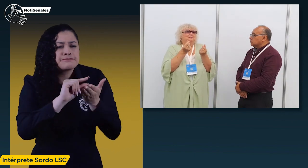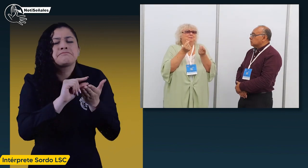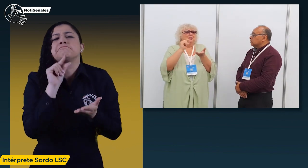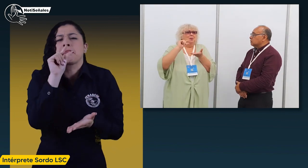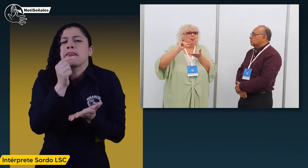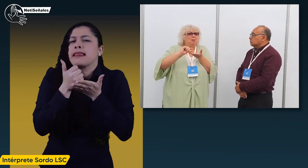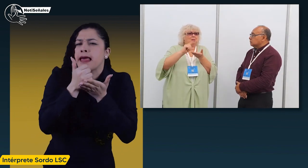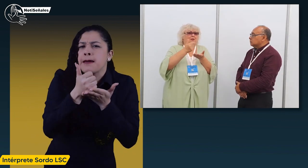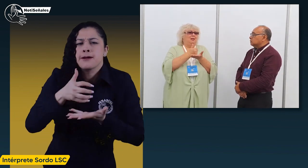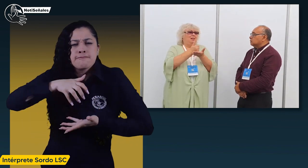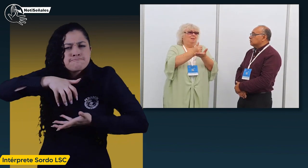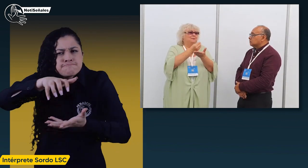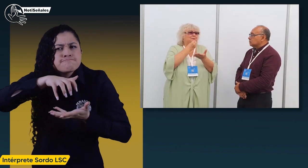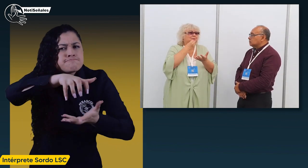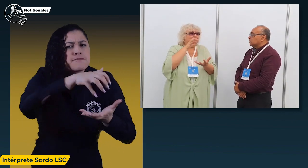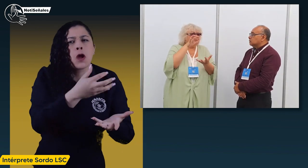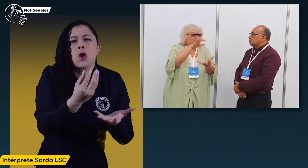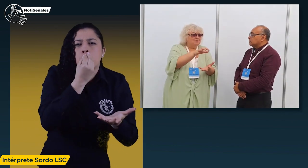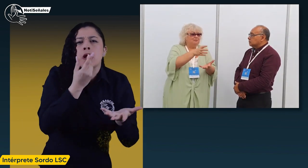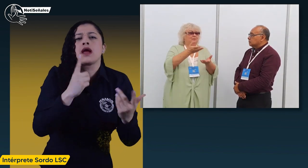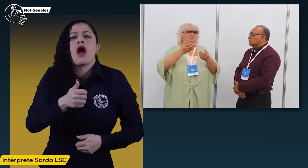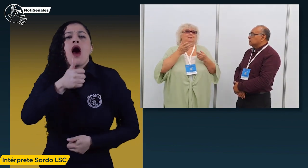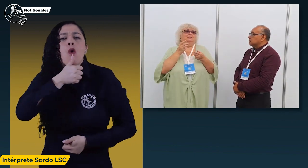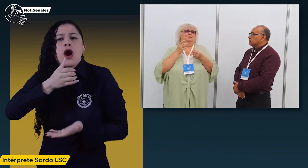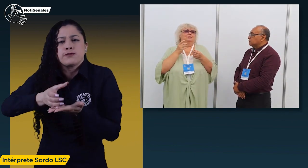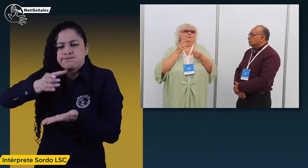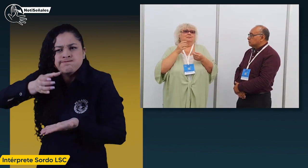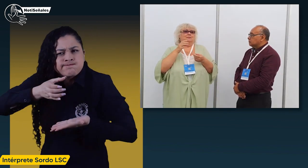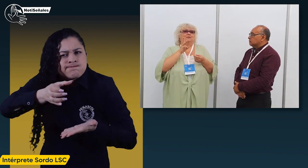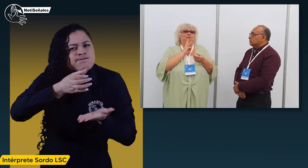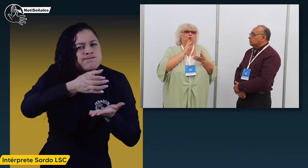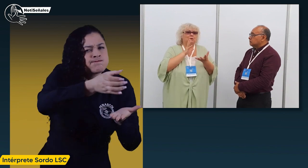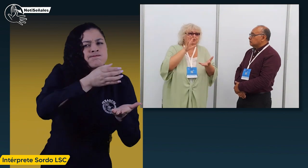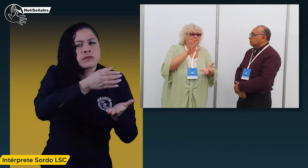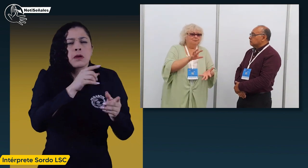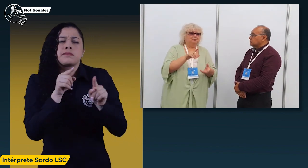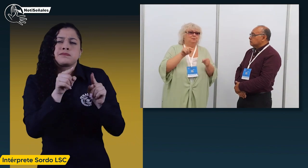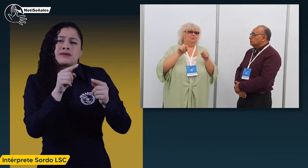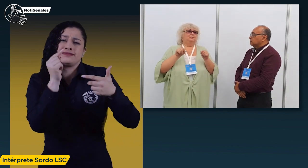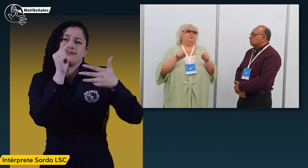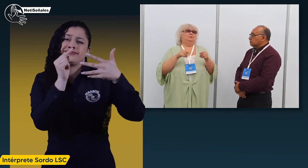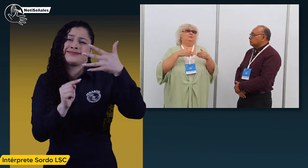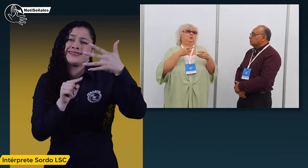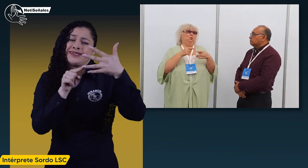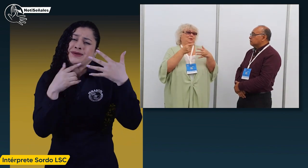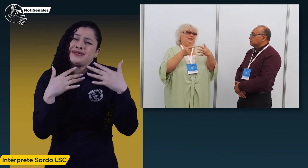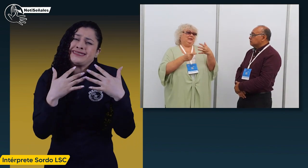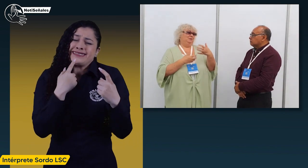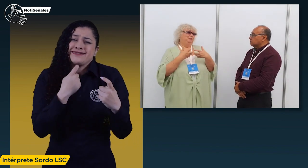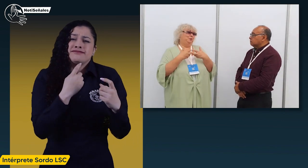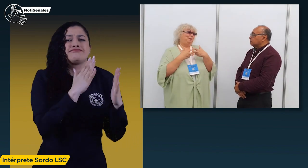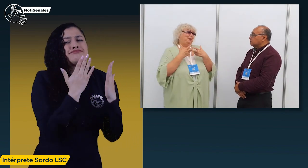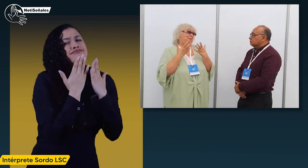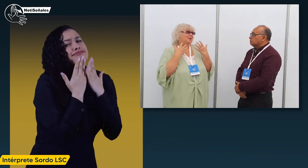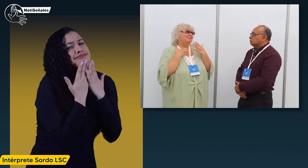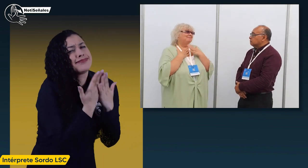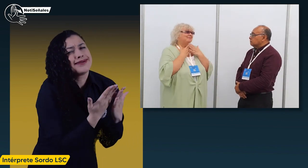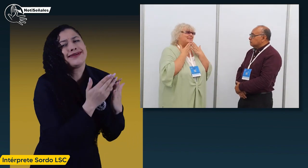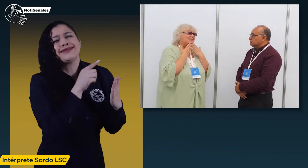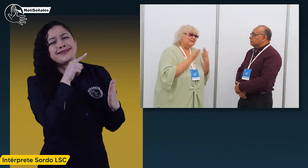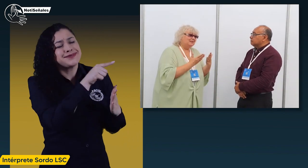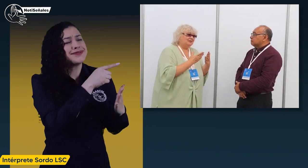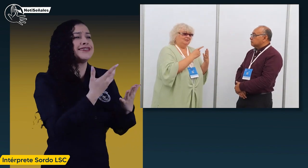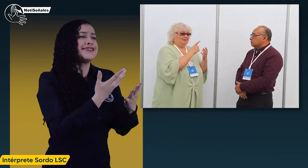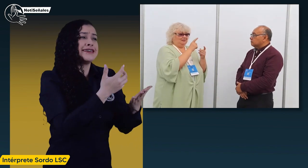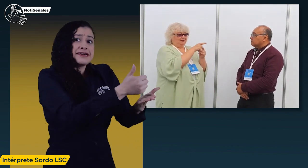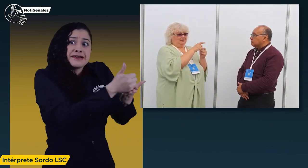este dinero que les llega a las personas en algo puede ayudar comprando algo de comida botellas de agua pero es una lista